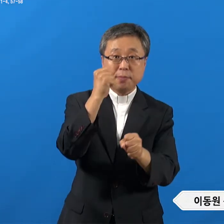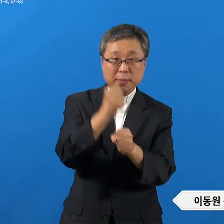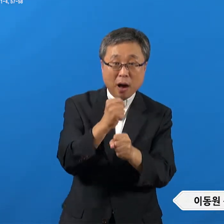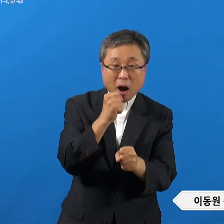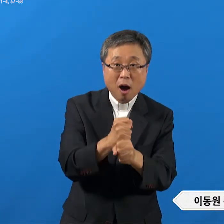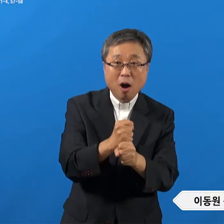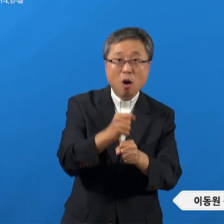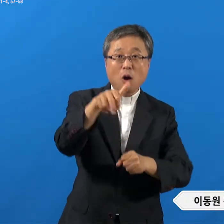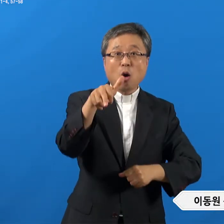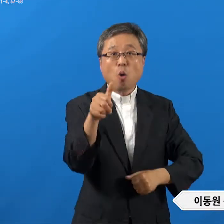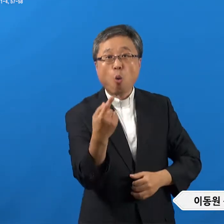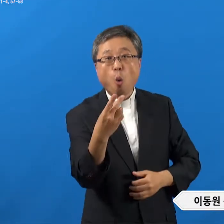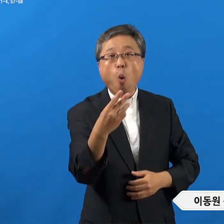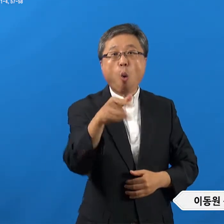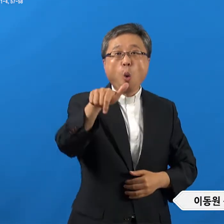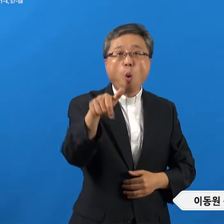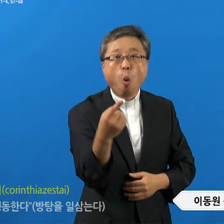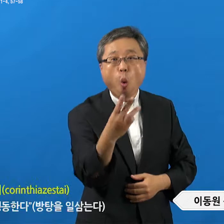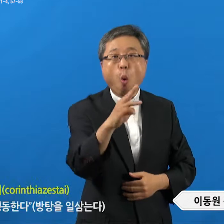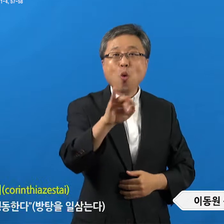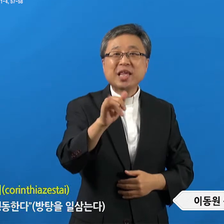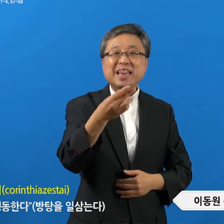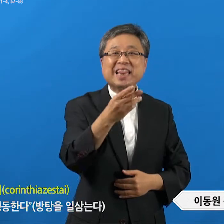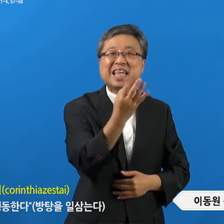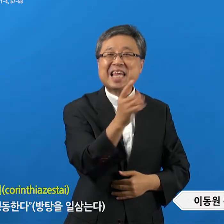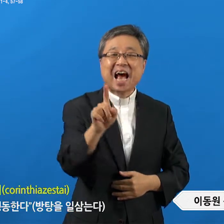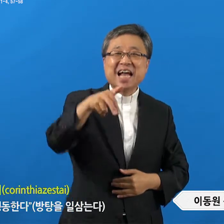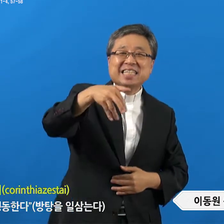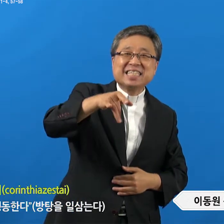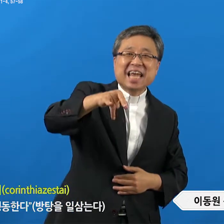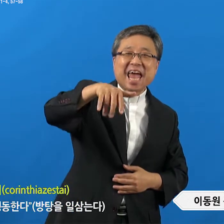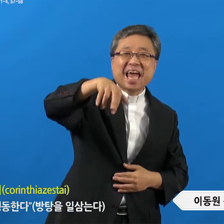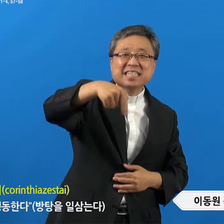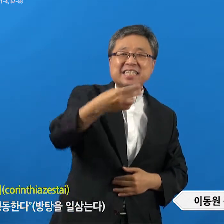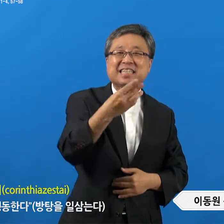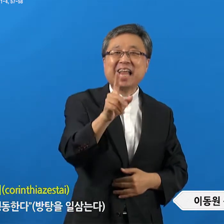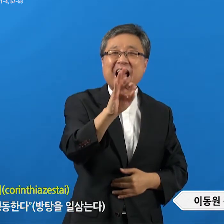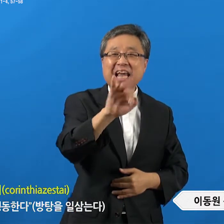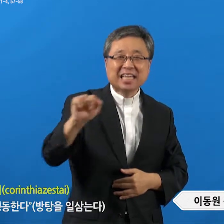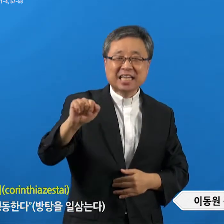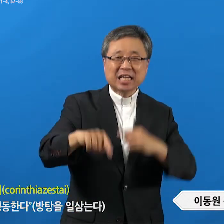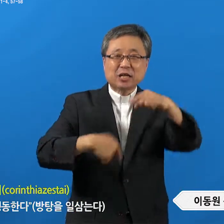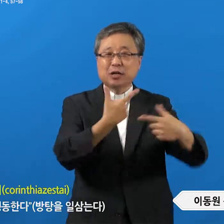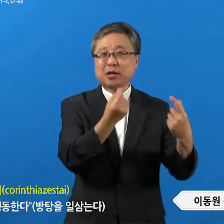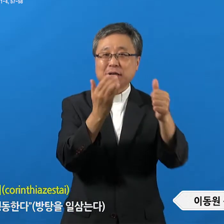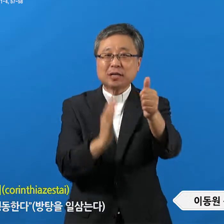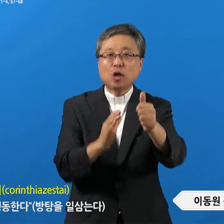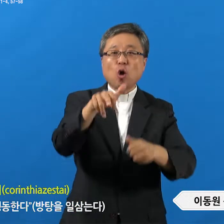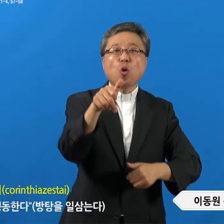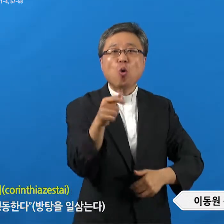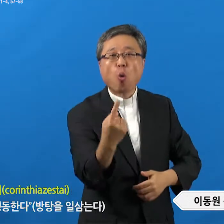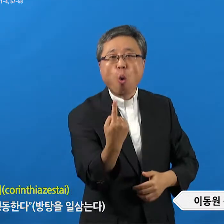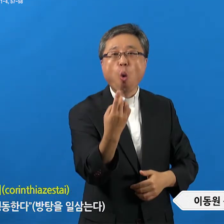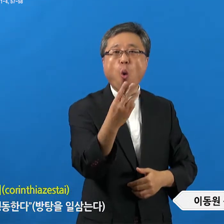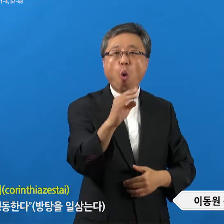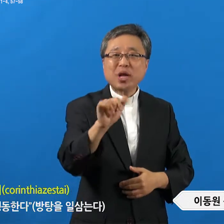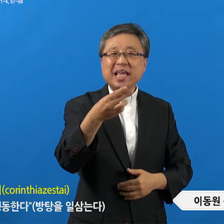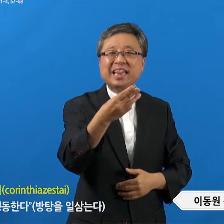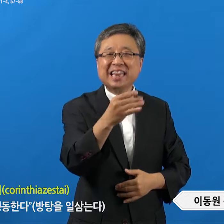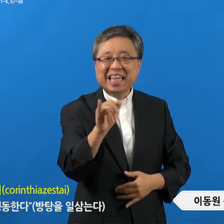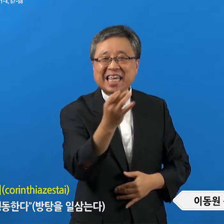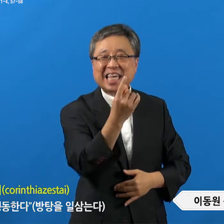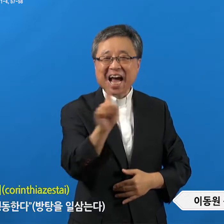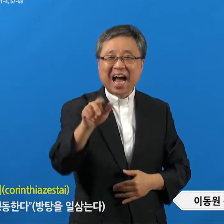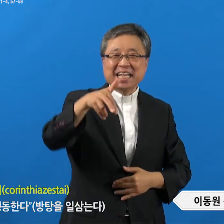만들어냈습니다. 고린티아 제스타이, 고린티아 제스타이. 한번 따라서 해보세요. 고린티아 제스타이.